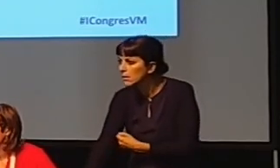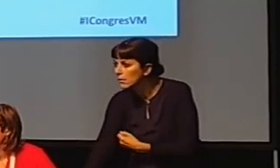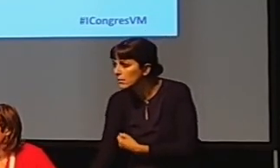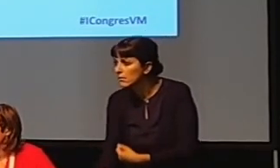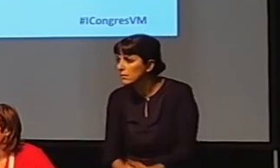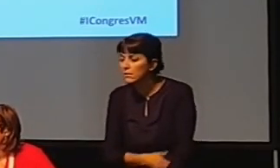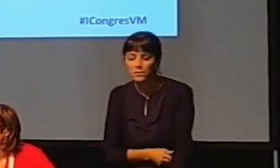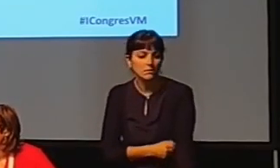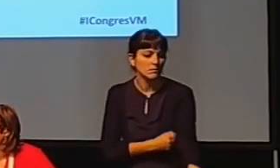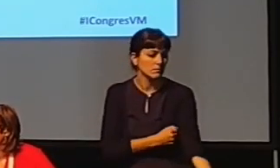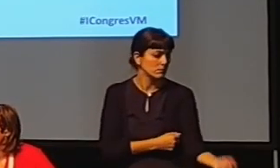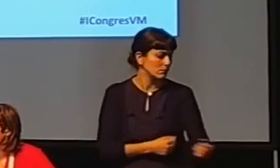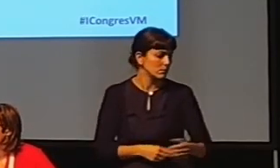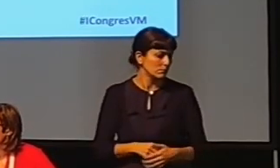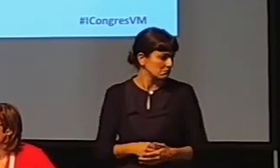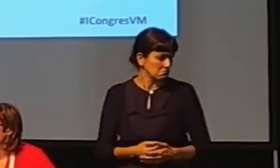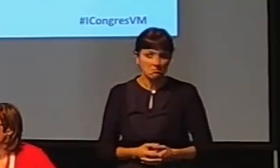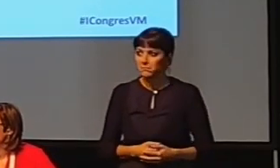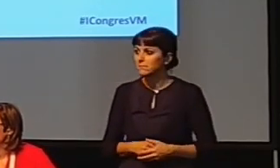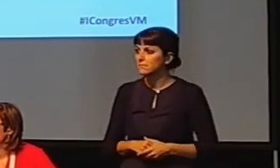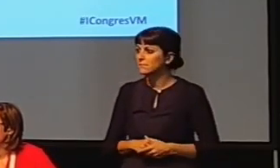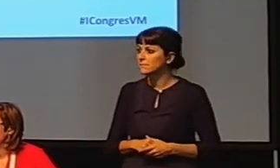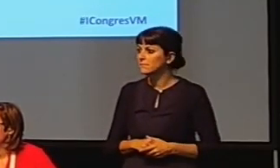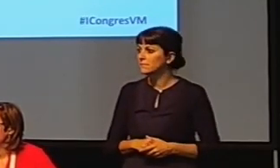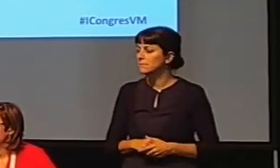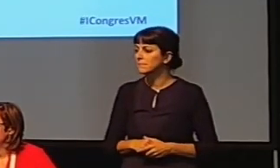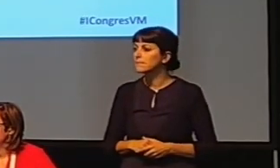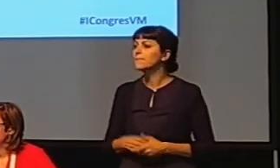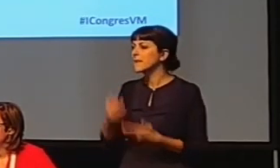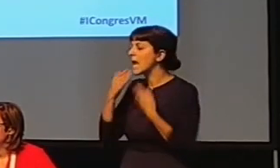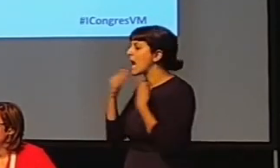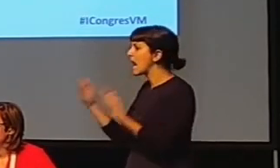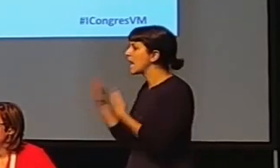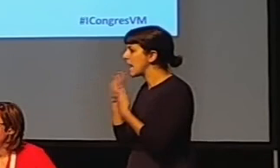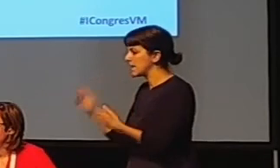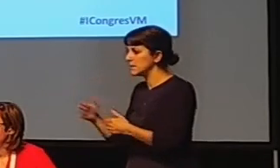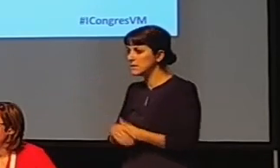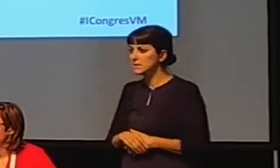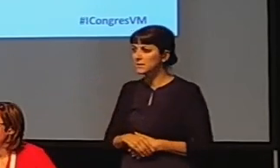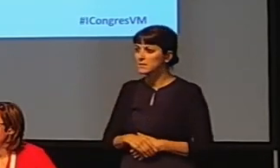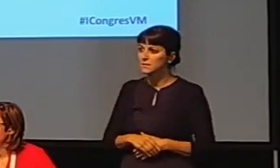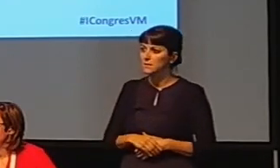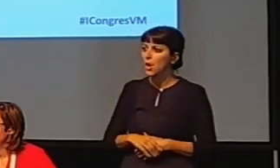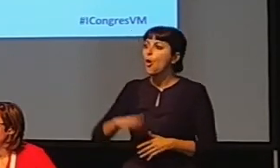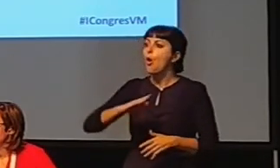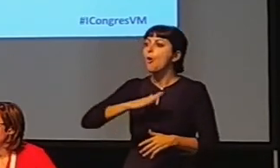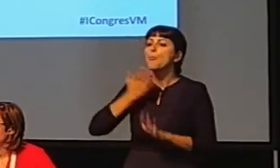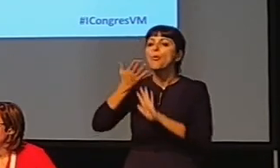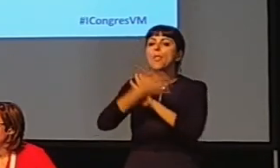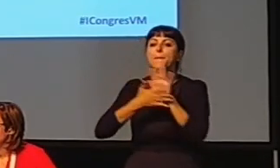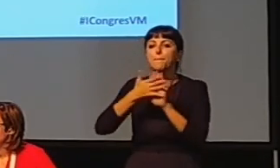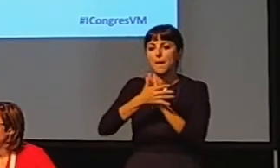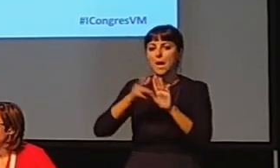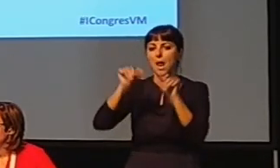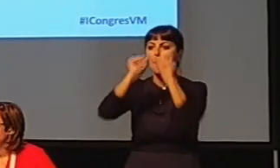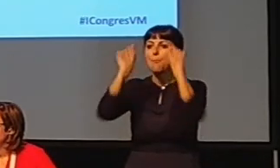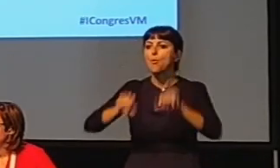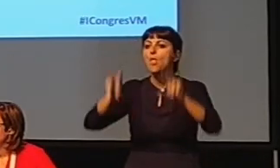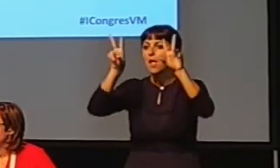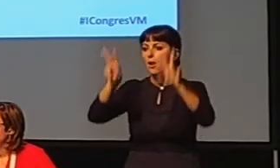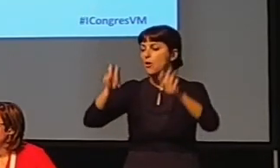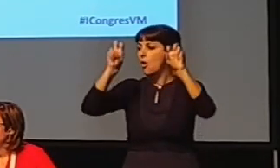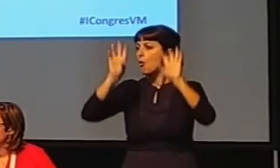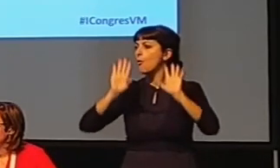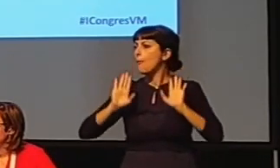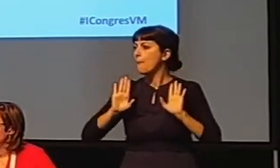institucionals. Moltes gràcies pel que has dit. Jo crec que podem parlar molt d'un model, però si